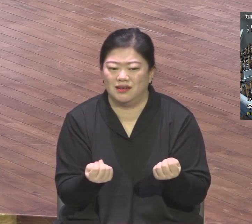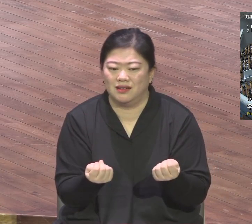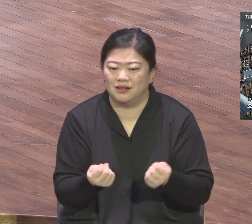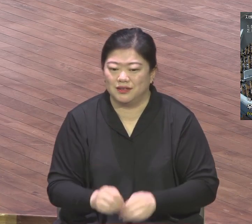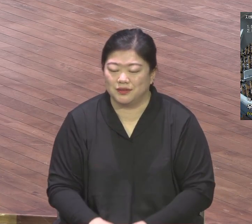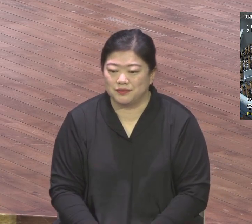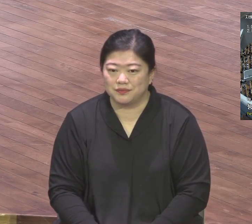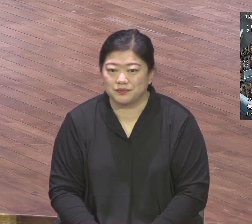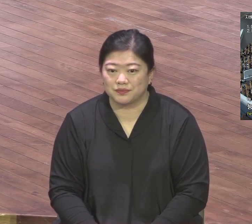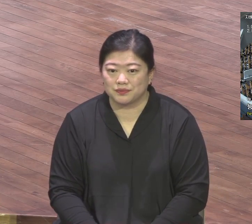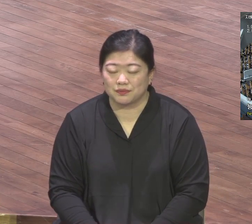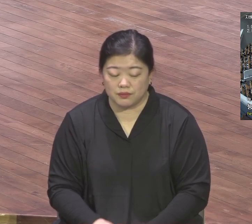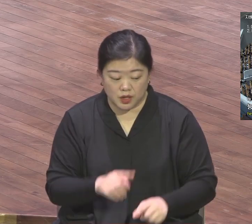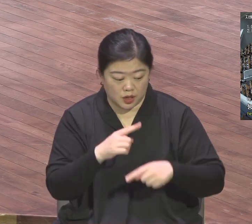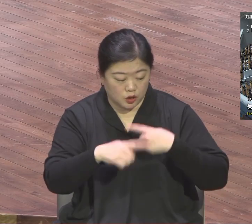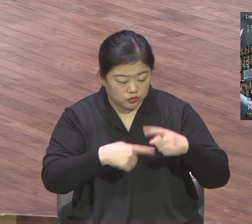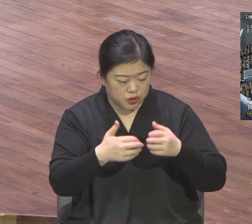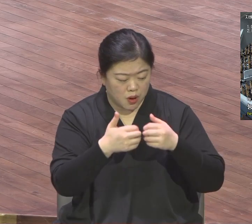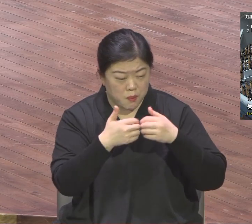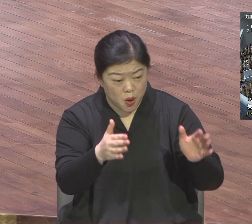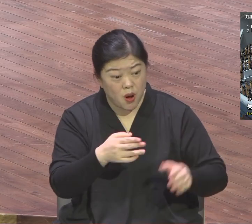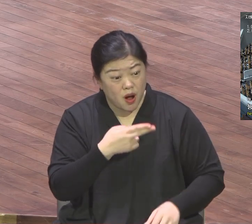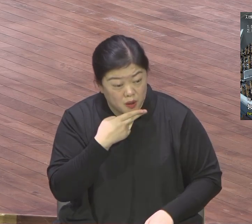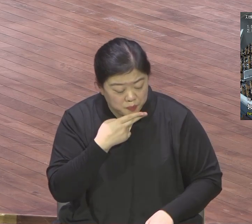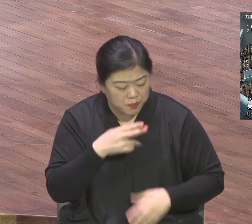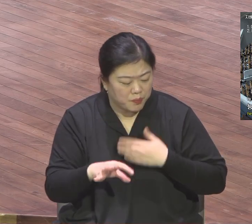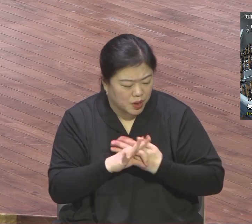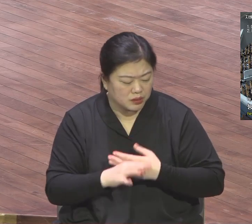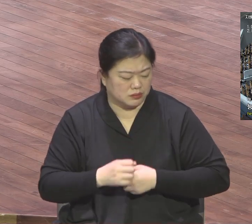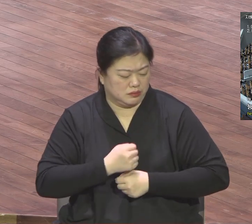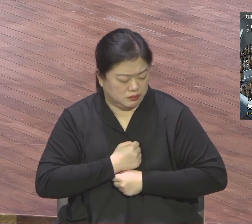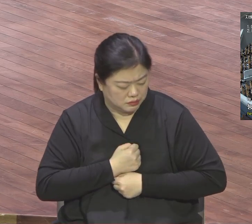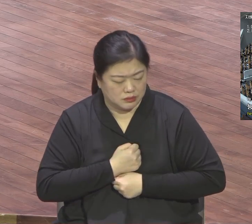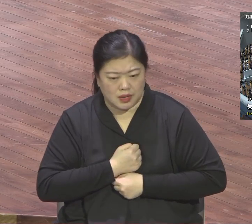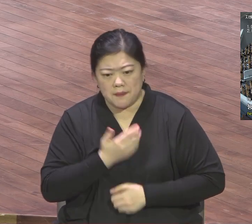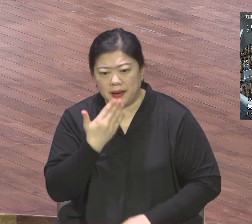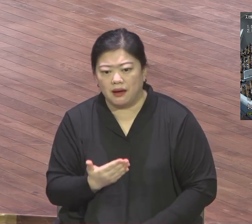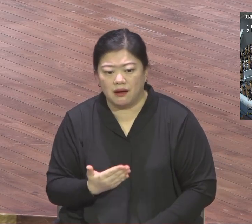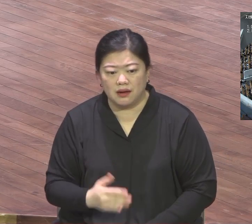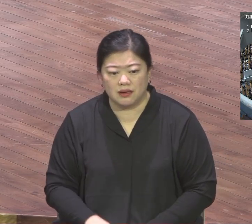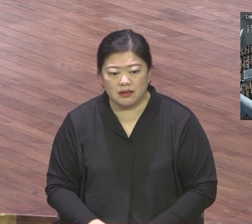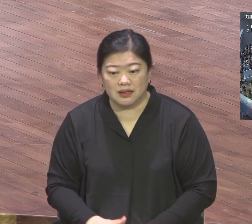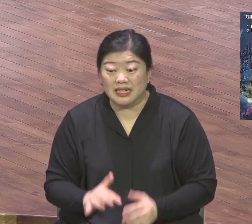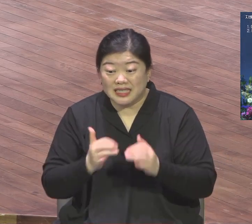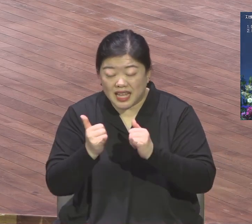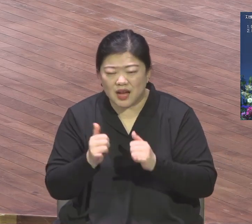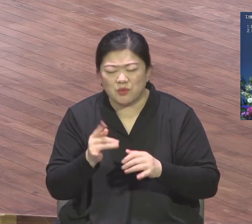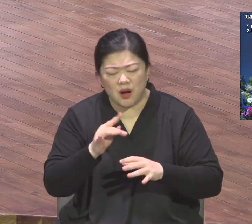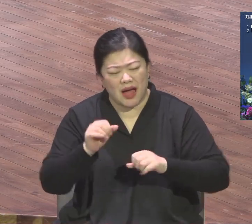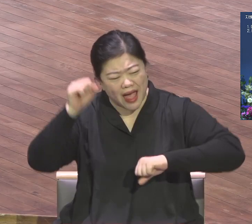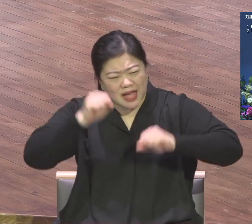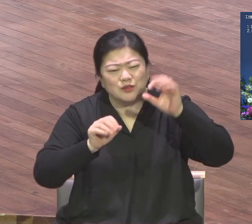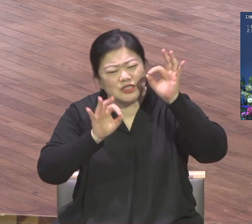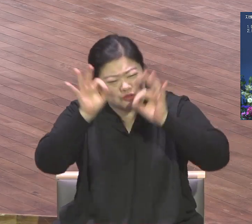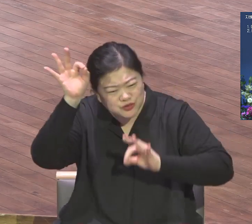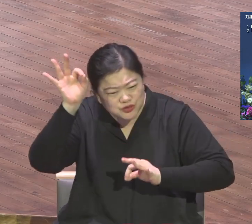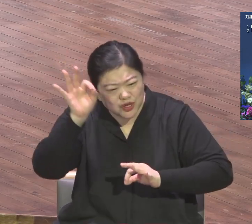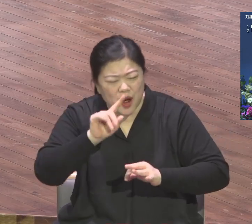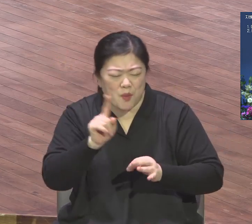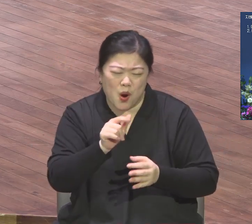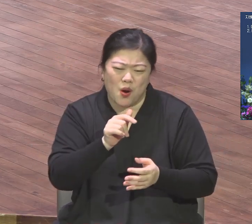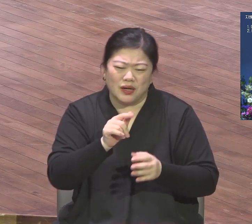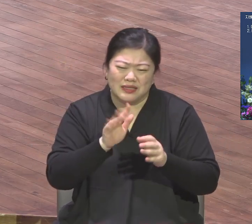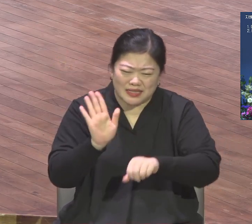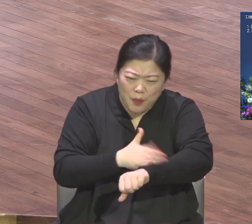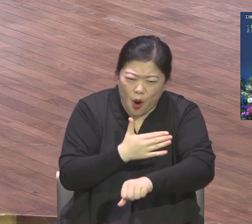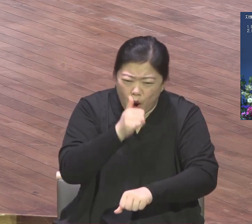곧 온전한 사람이라. 말의 실수가 없는. 사람은요 실수 많은데 가장 실수를 많이 하는 것이 바로 말